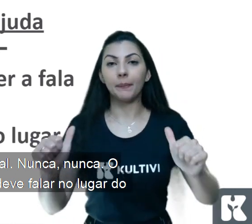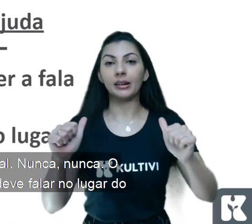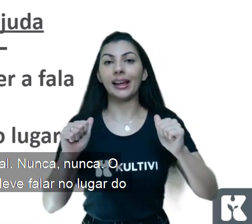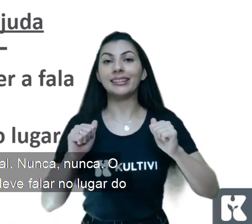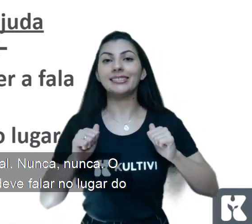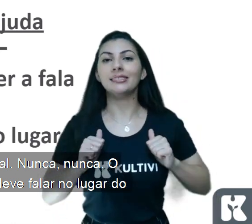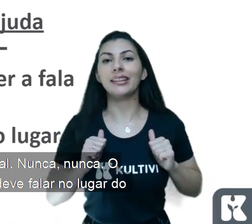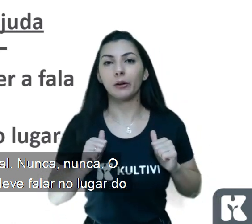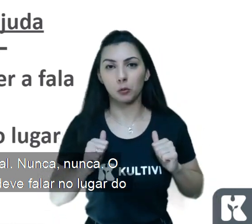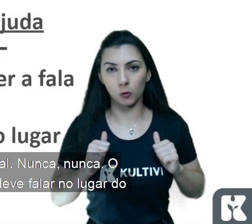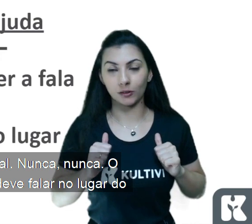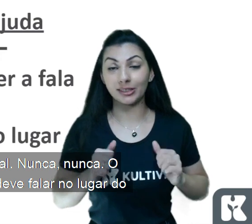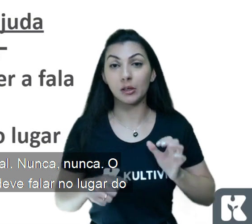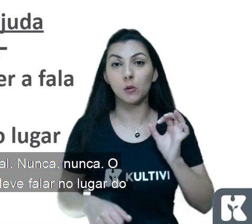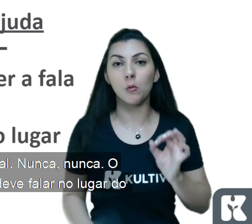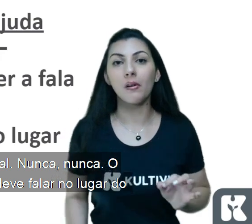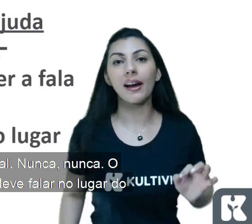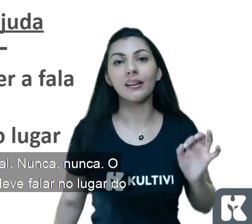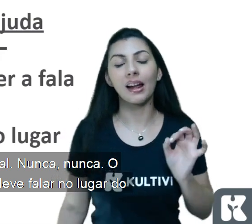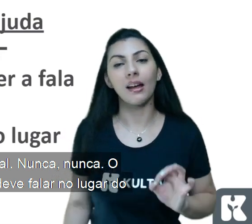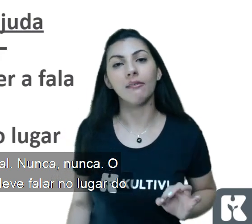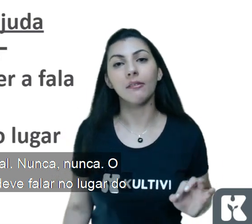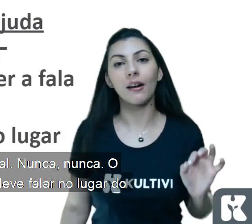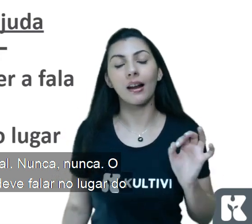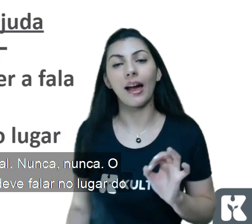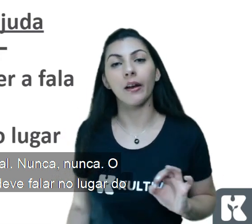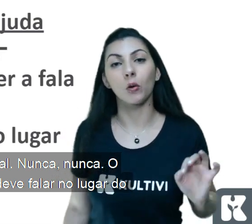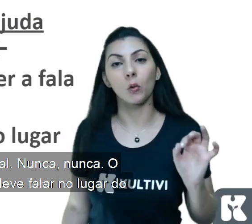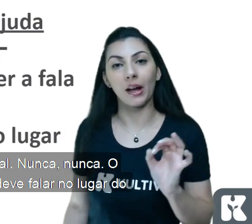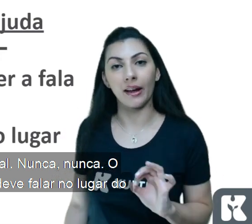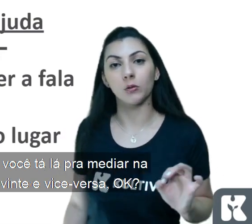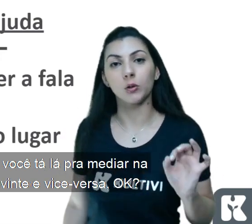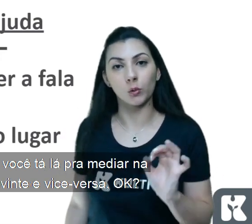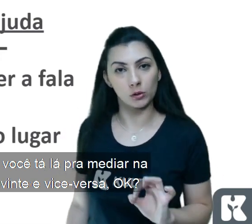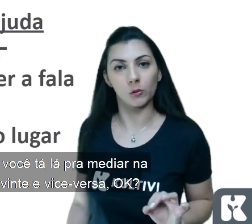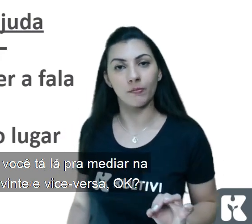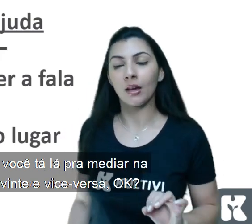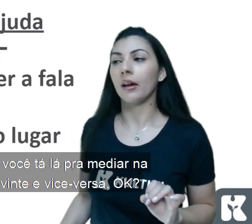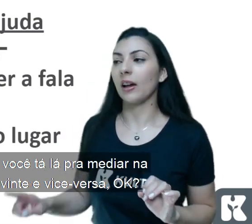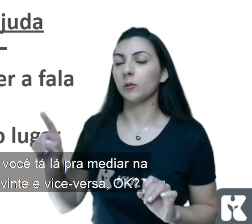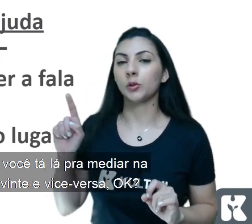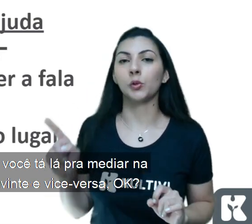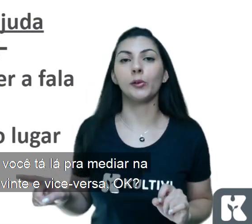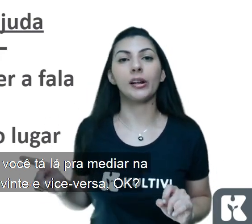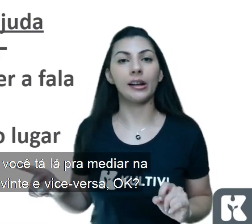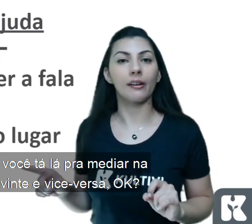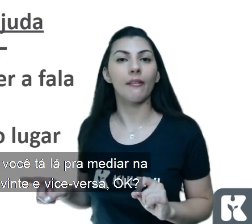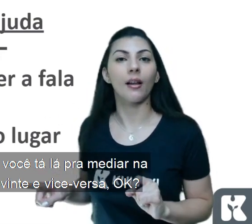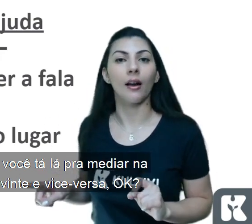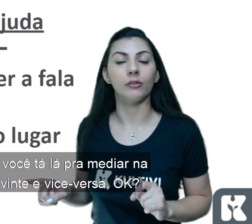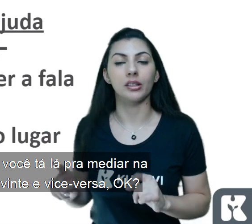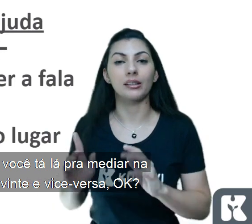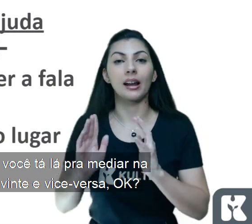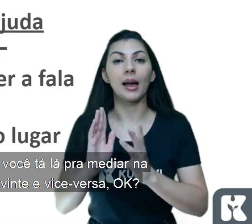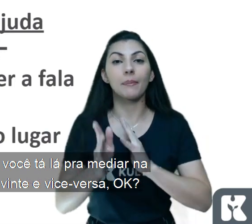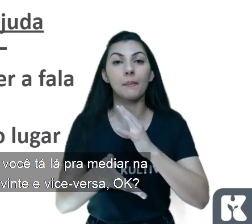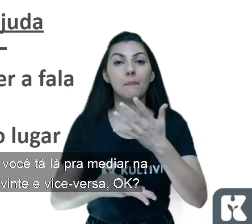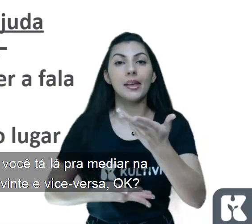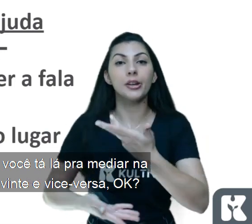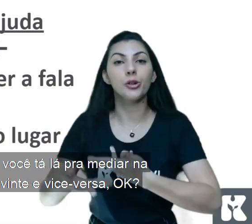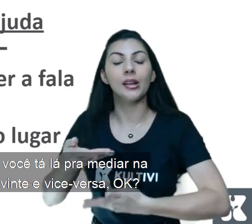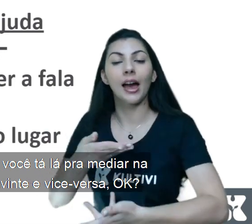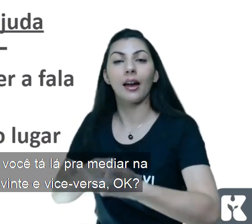O intérprete é isento. Você nunca deve falar no lugar do surdo. É o surdo que tem que falar. Você está lá